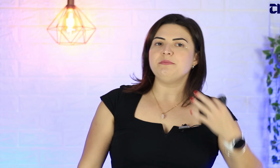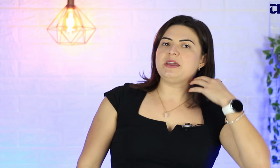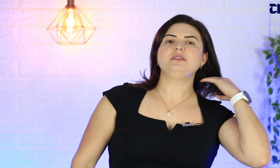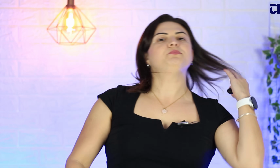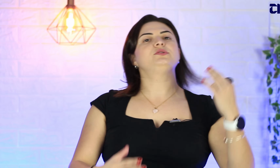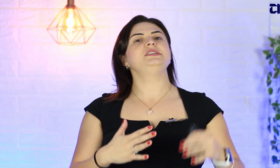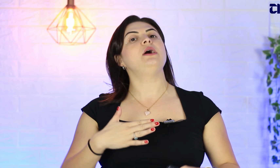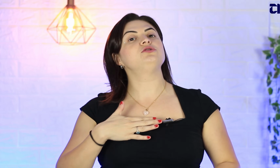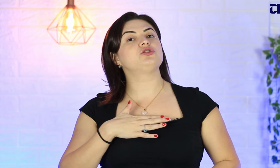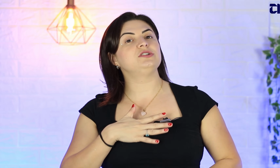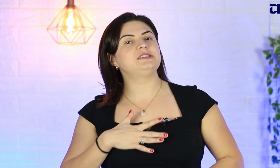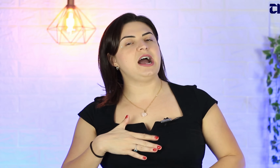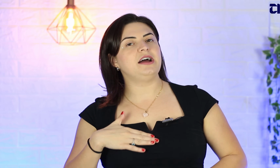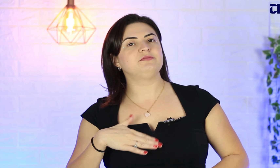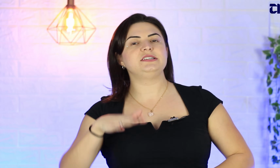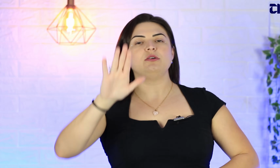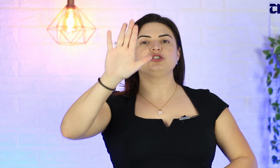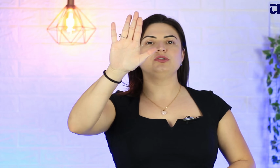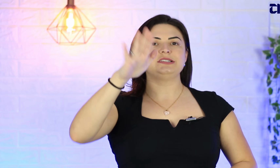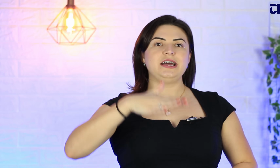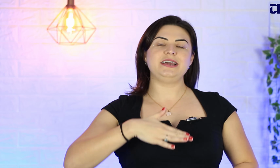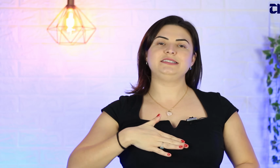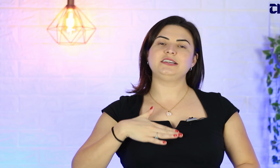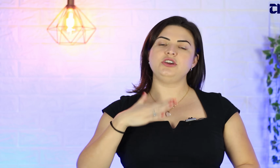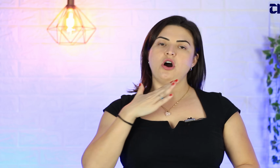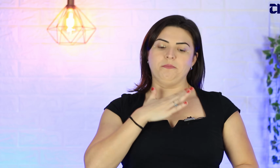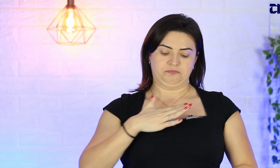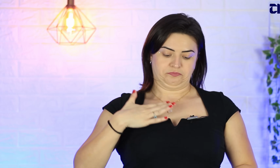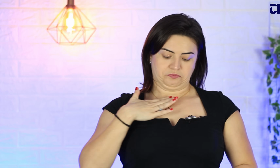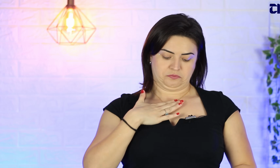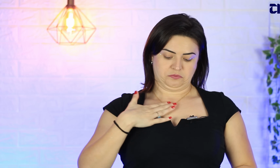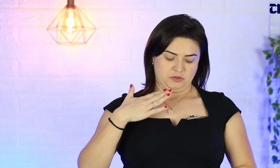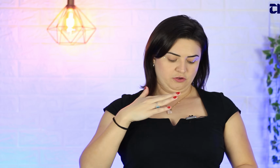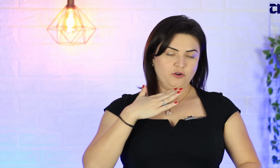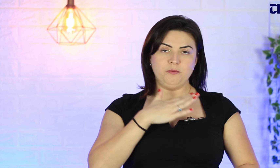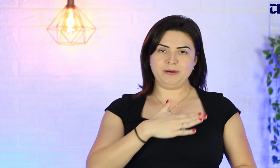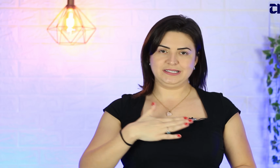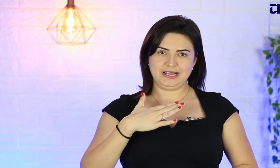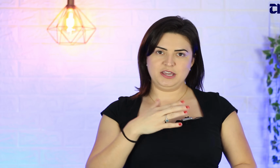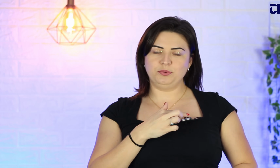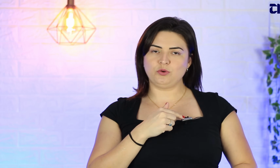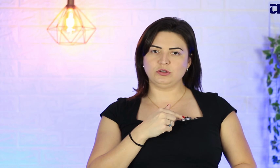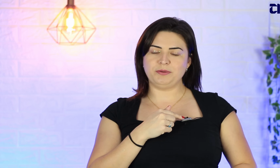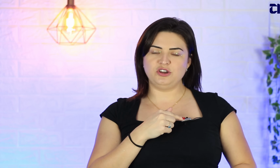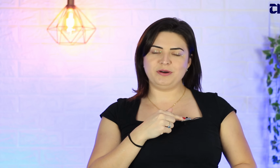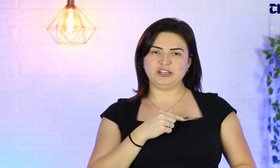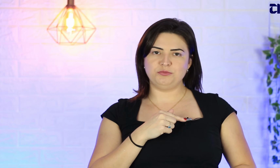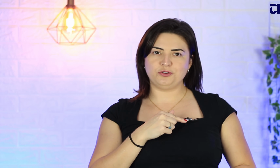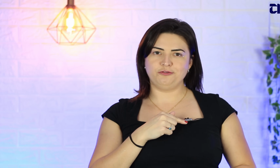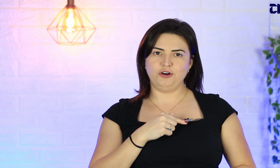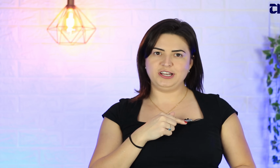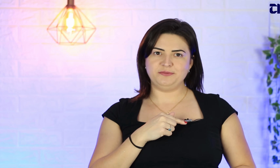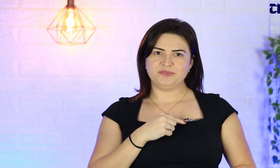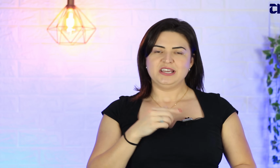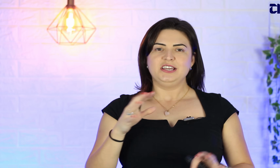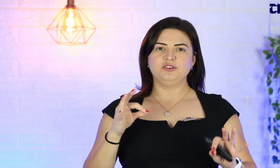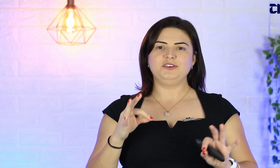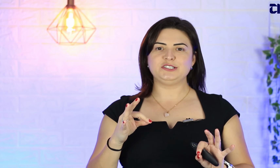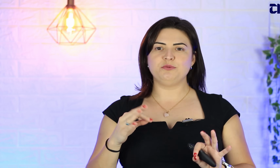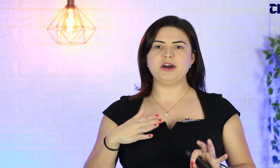também para o sinal de gostar. Sinal de gostar é esse aqui. Não vou passar aqui por conta para não bater no microfone e não fazer o